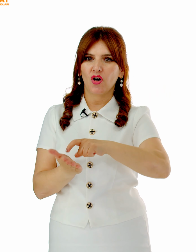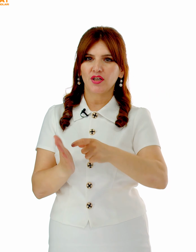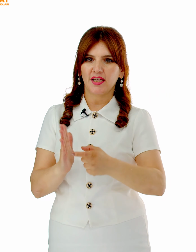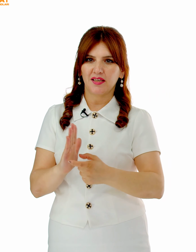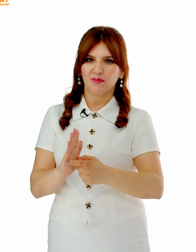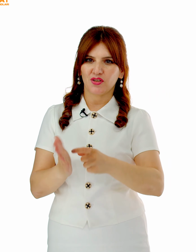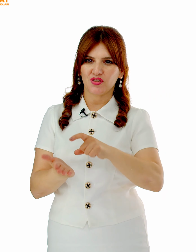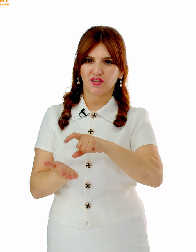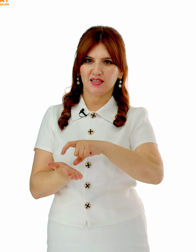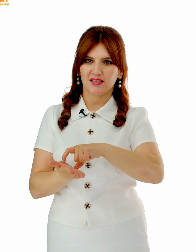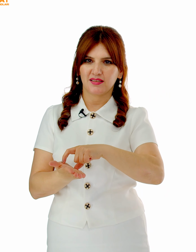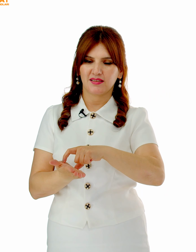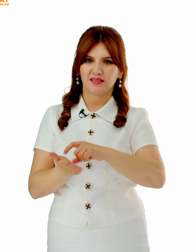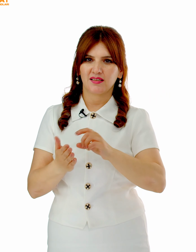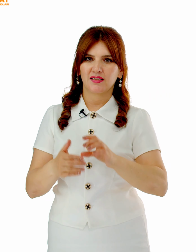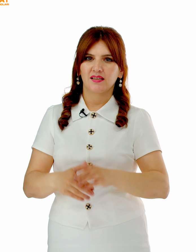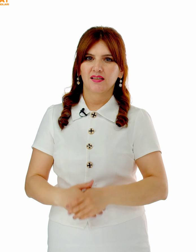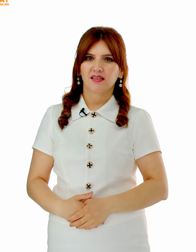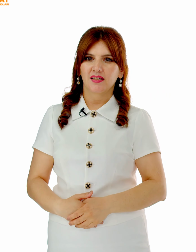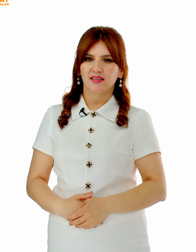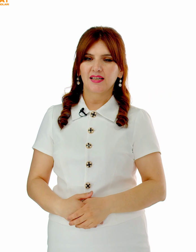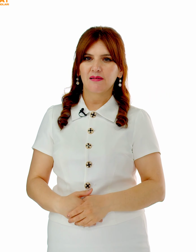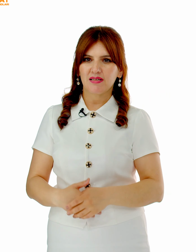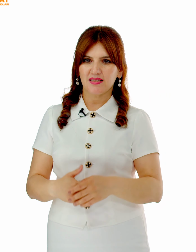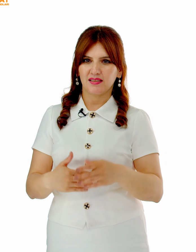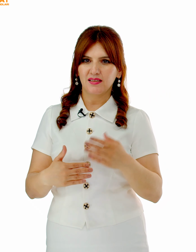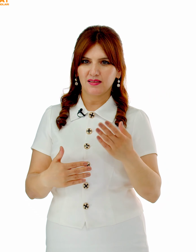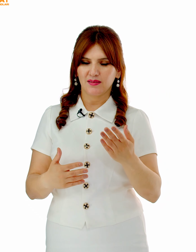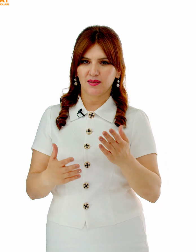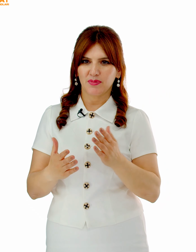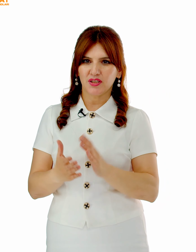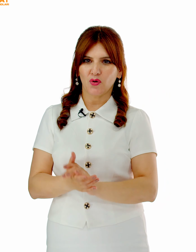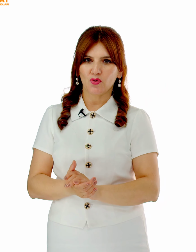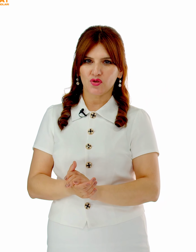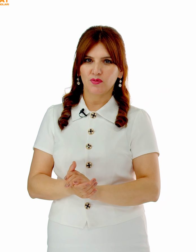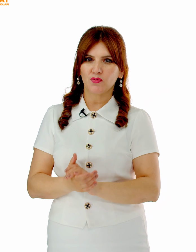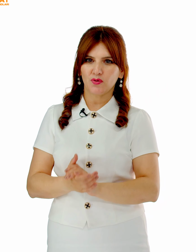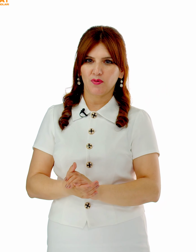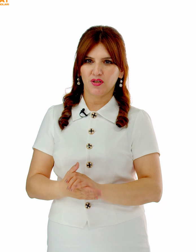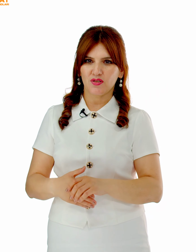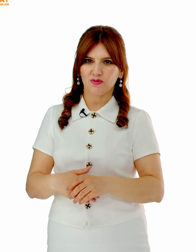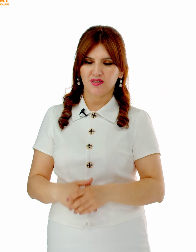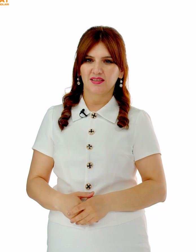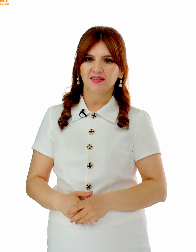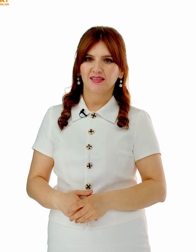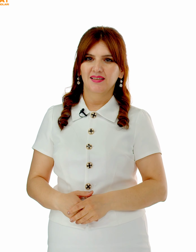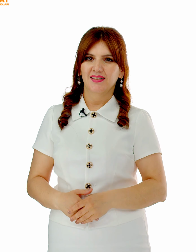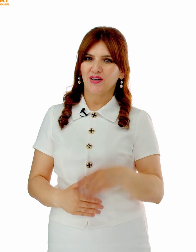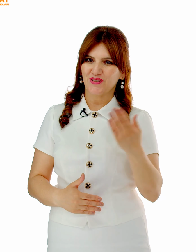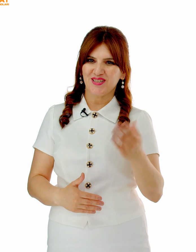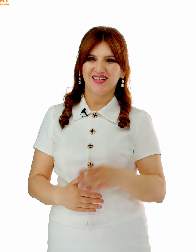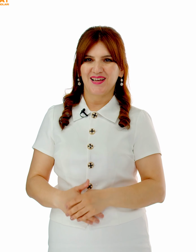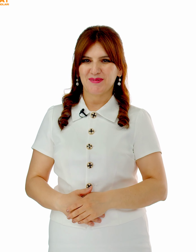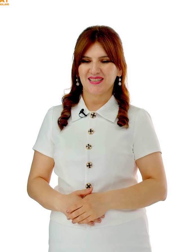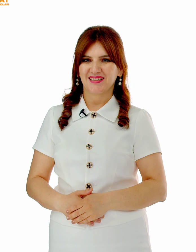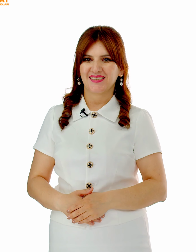xona imo-ishorasi. Endi hammasini biriga qo'shib kutubxona so'zini hosil qilamiz.